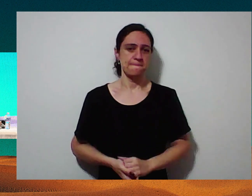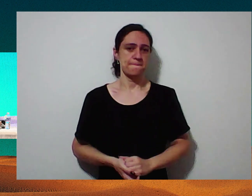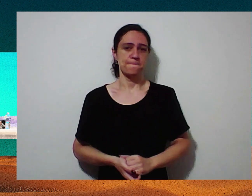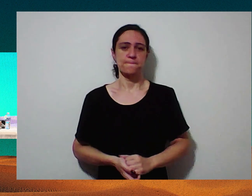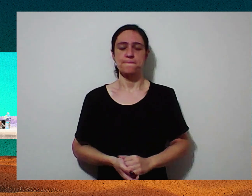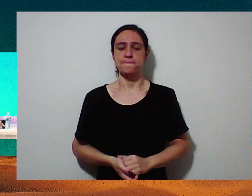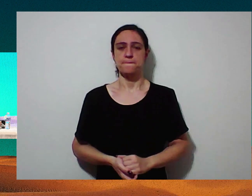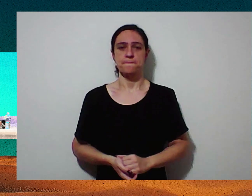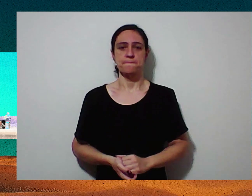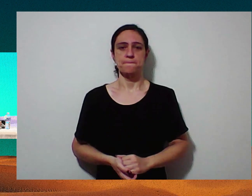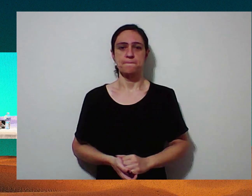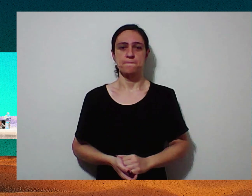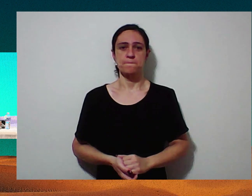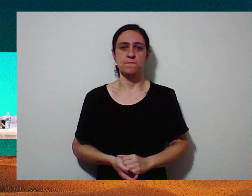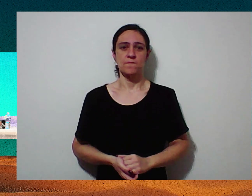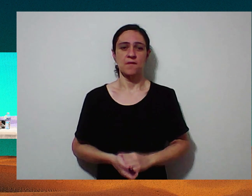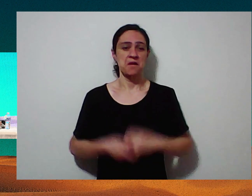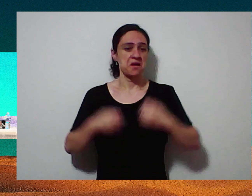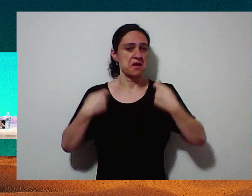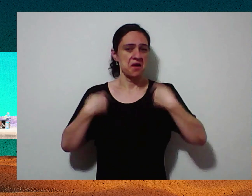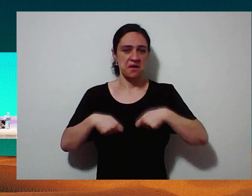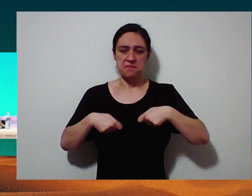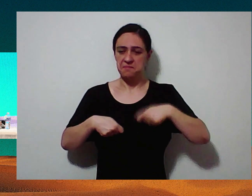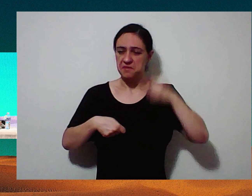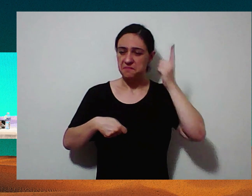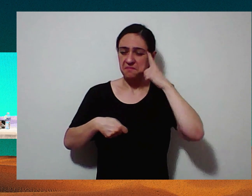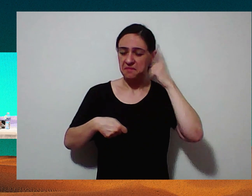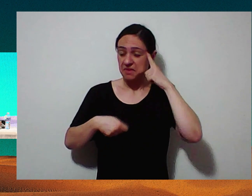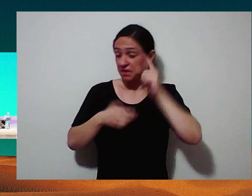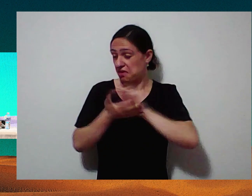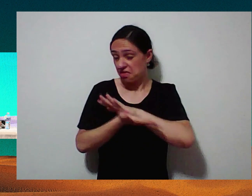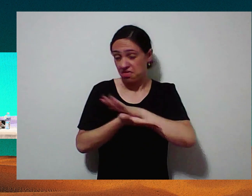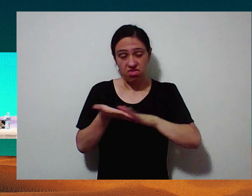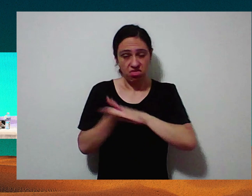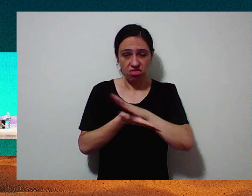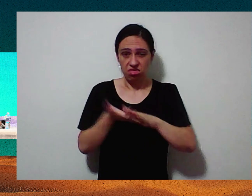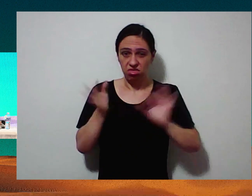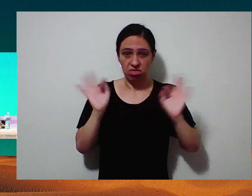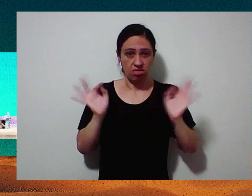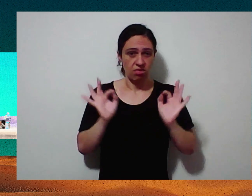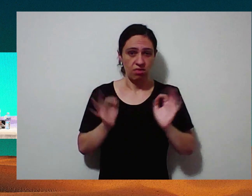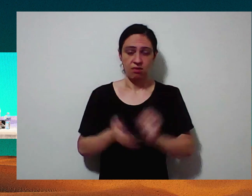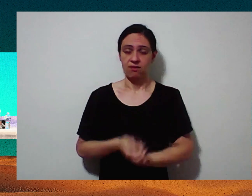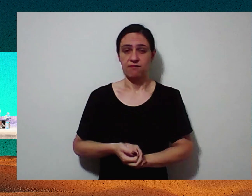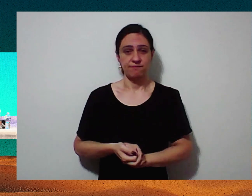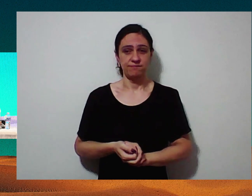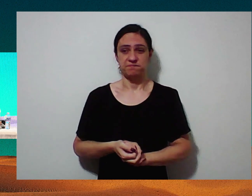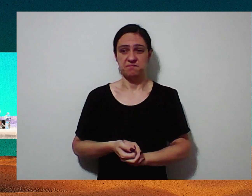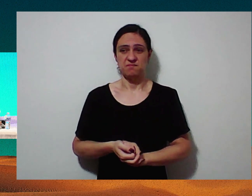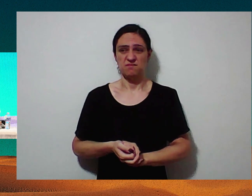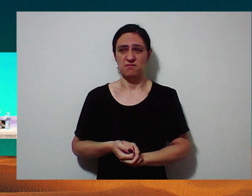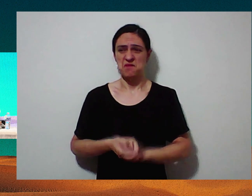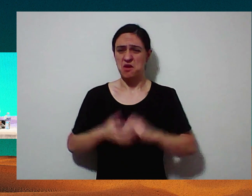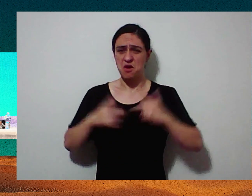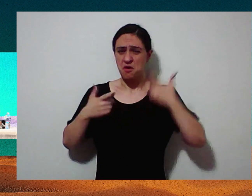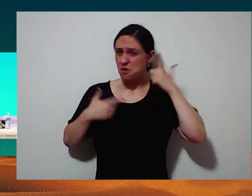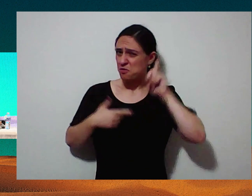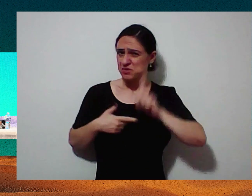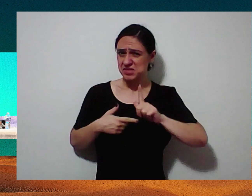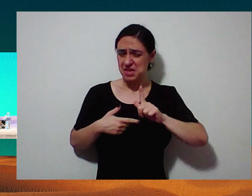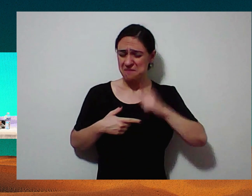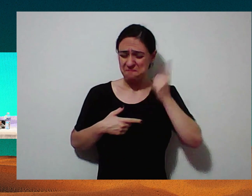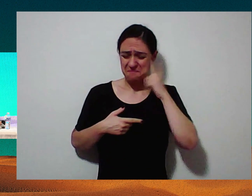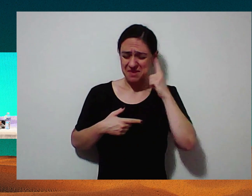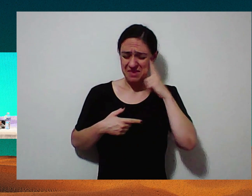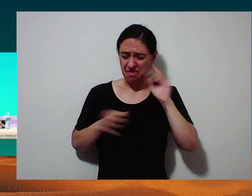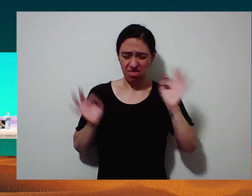capaz de pensar alguma coisa, not even capable to think of anything, como se partisse de nós. as if it comes from ourselves. Irmãos, a